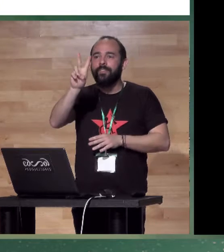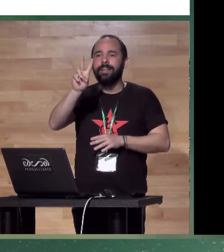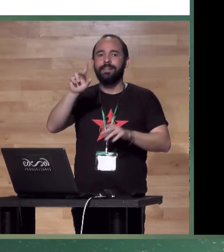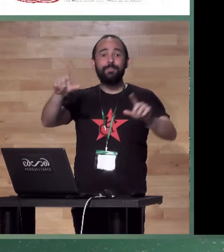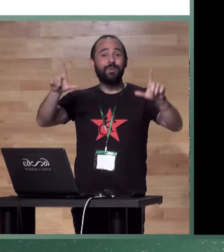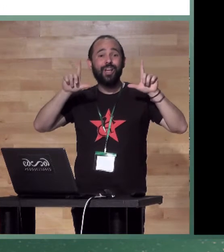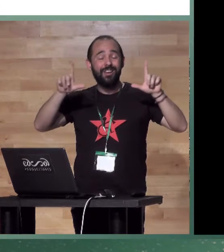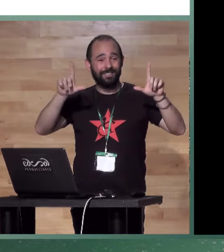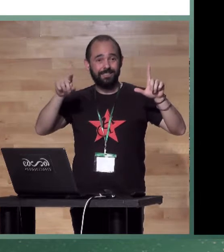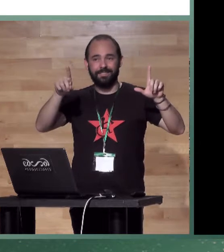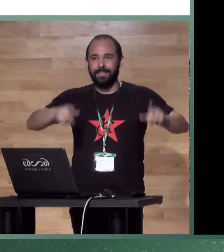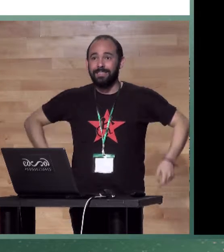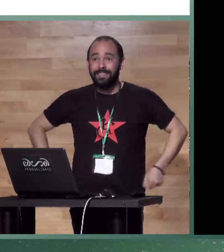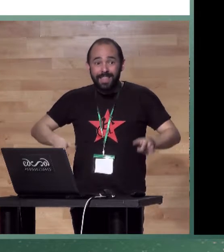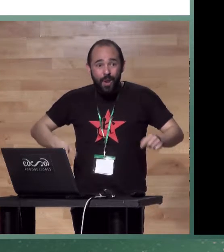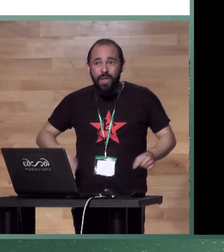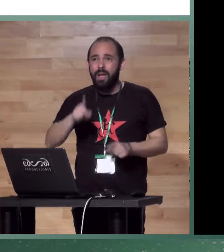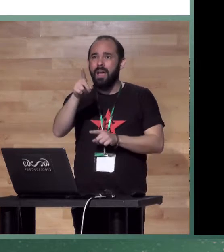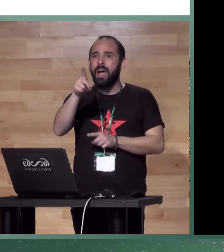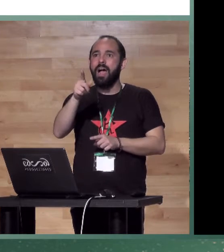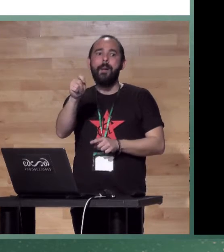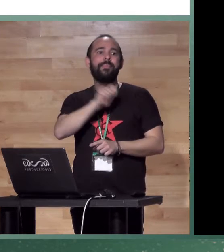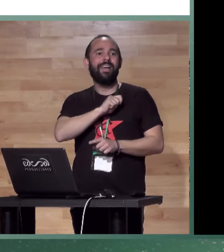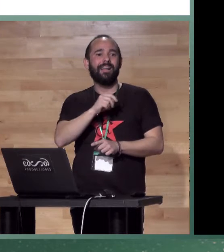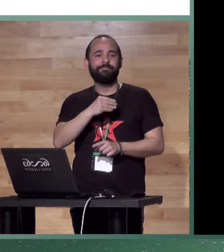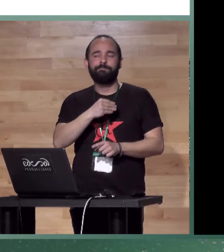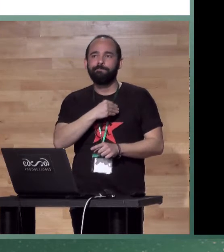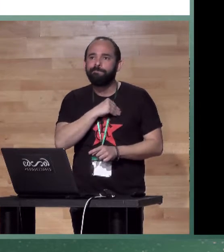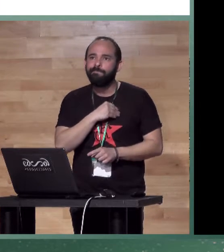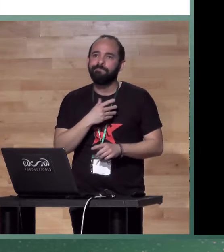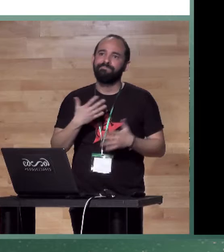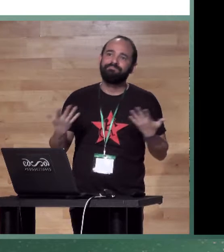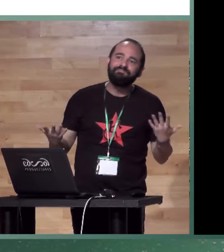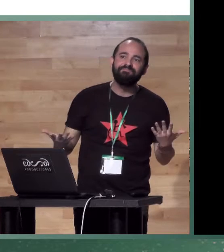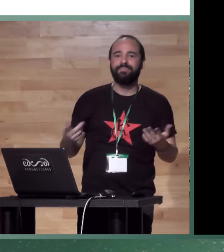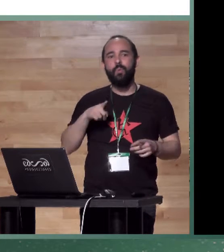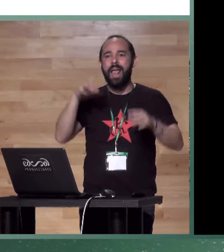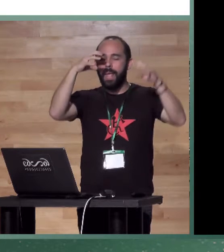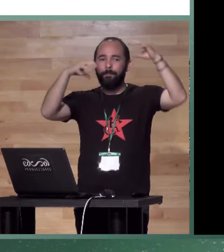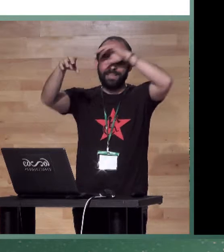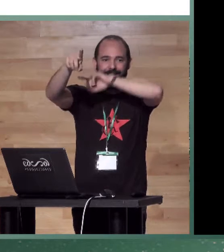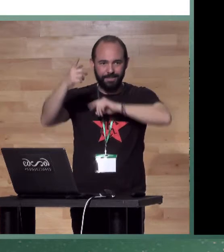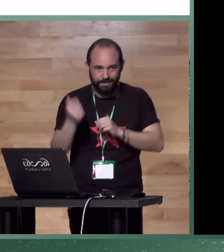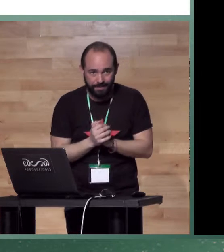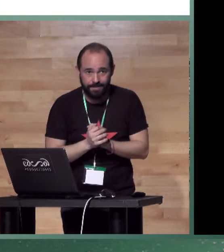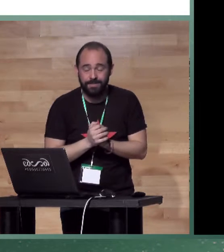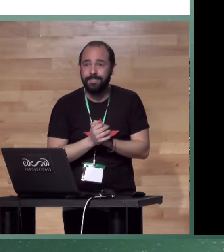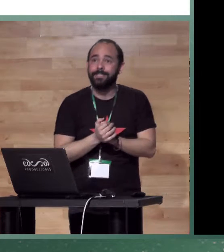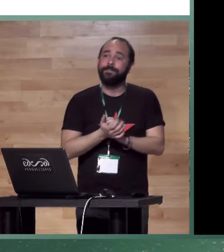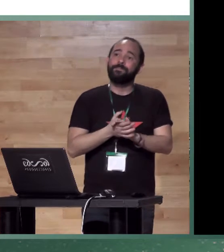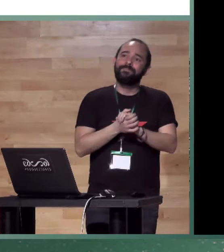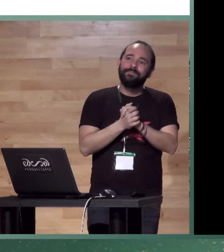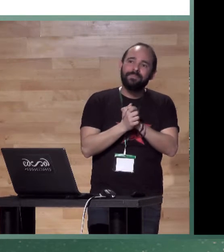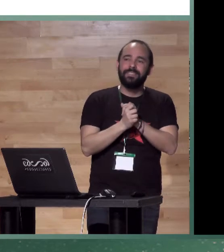Es un truco de guión. El protagonista va en silla de ruedas. En principio genera cierta pena, cierta